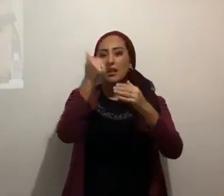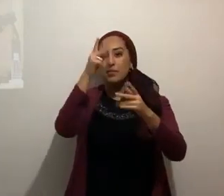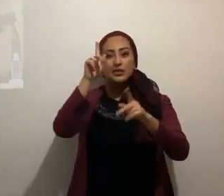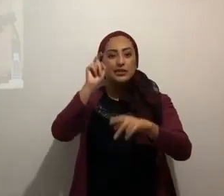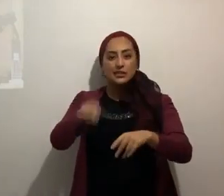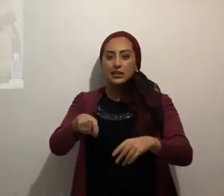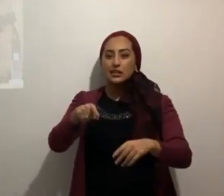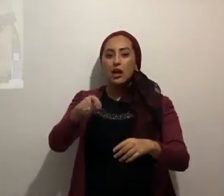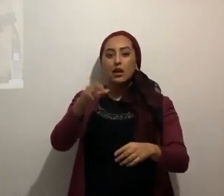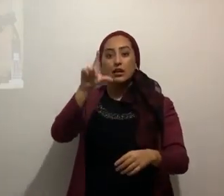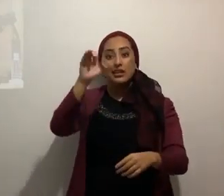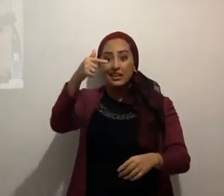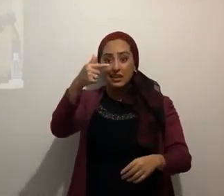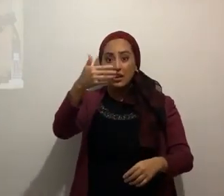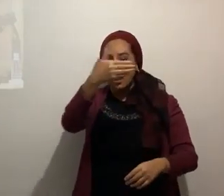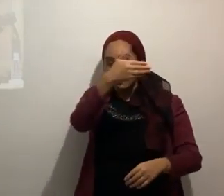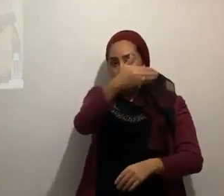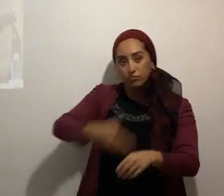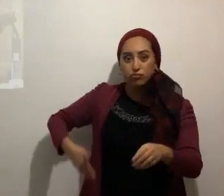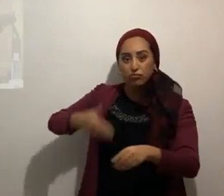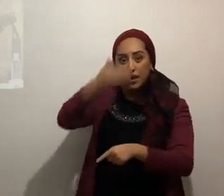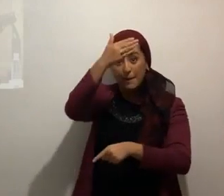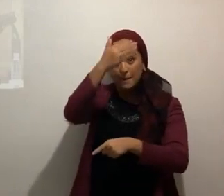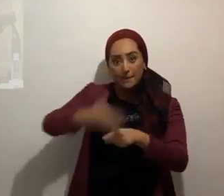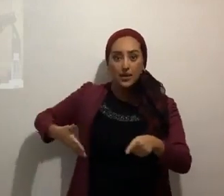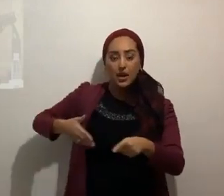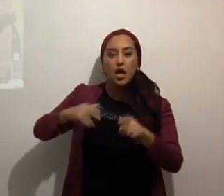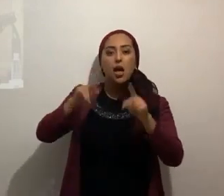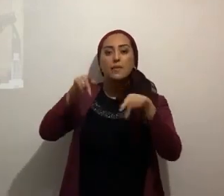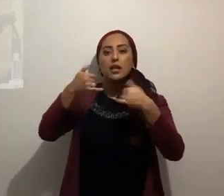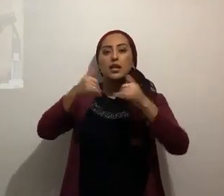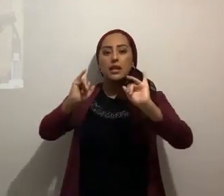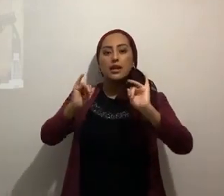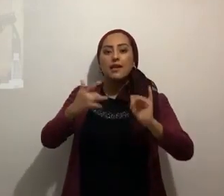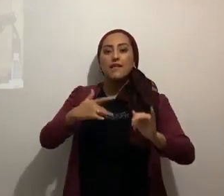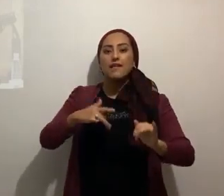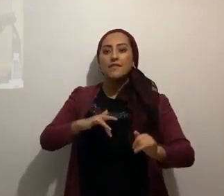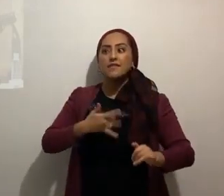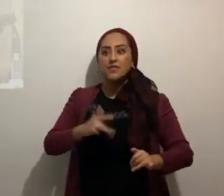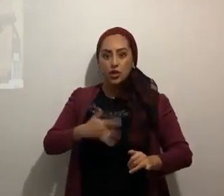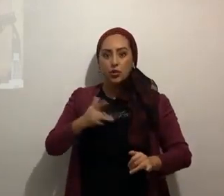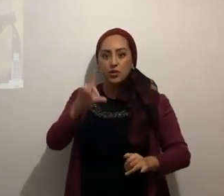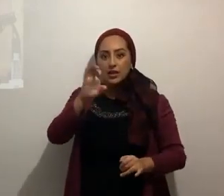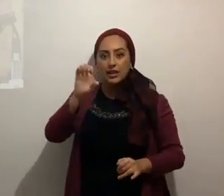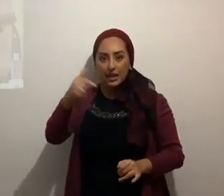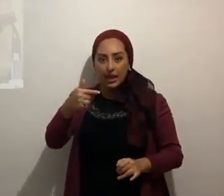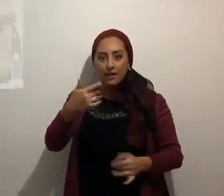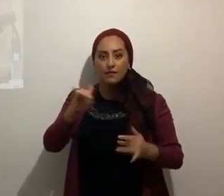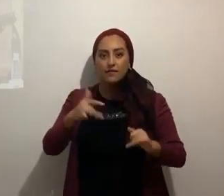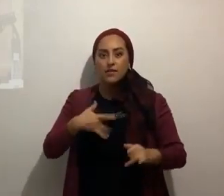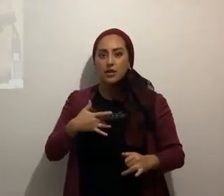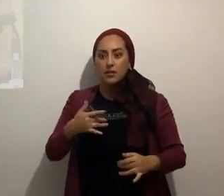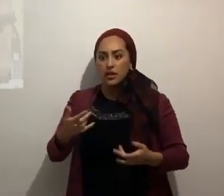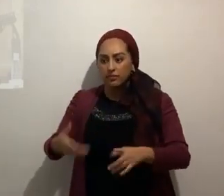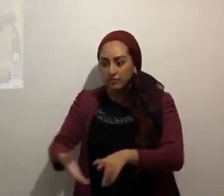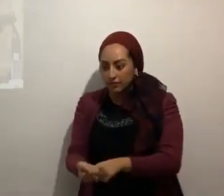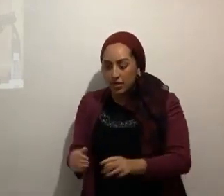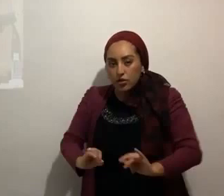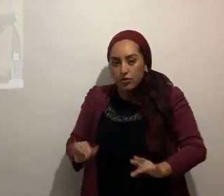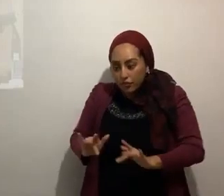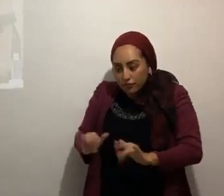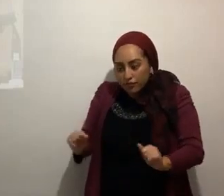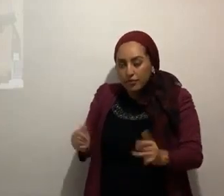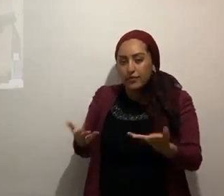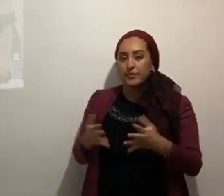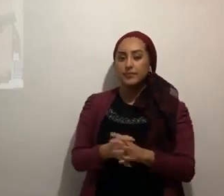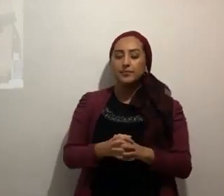amputársele una pierna, él siente todavía su pierna y siente dolor en esa pierna. No quiero detenerme ahí, mejor vean